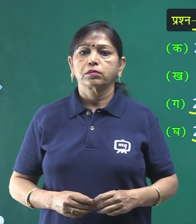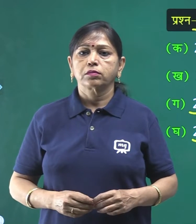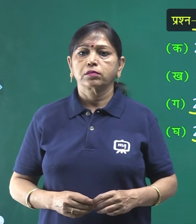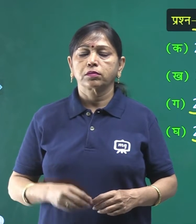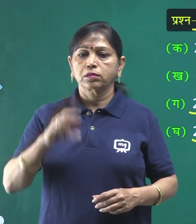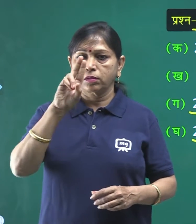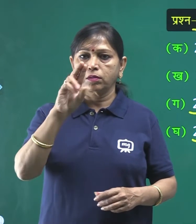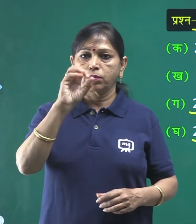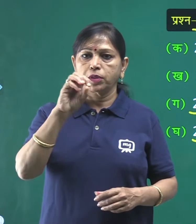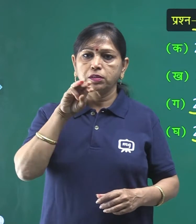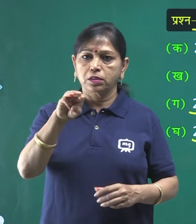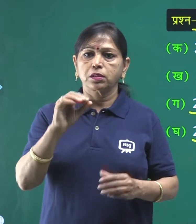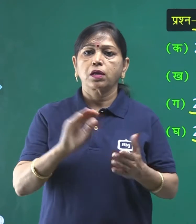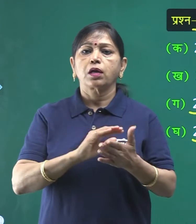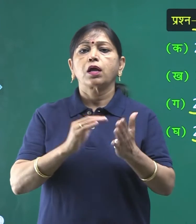20,000 हर्ट्ज तक।